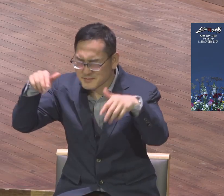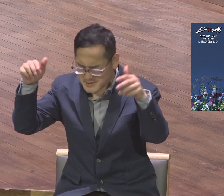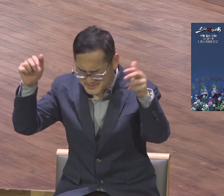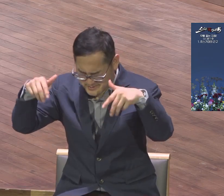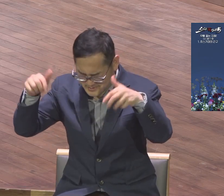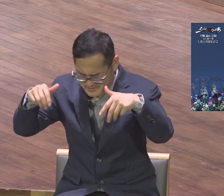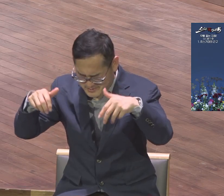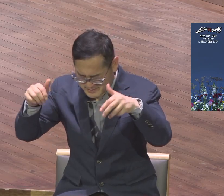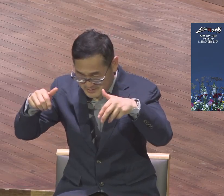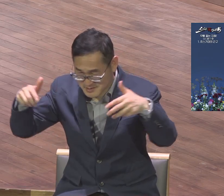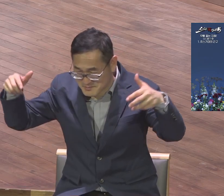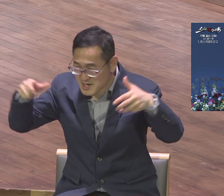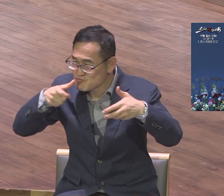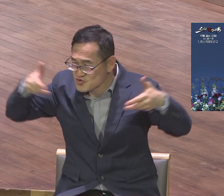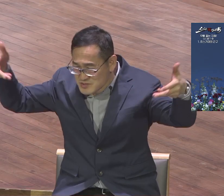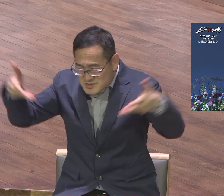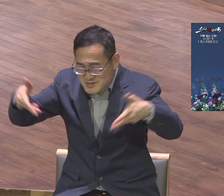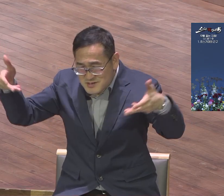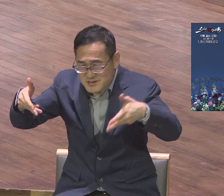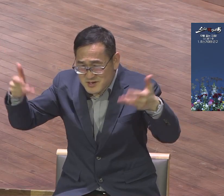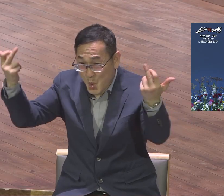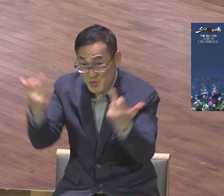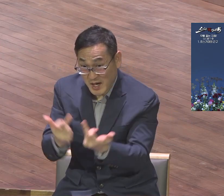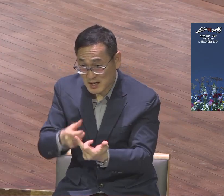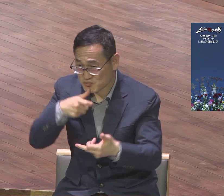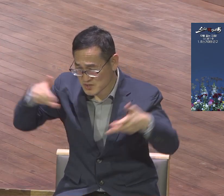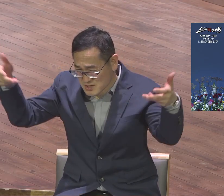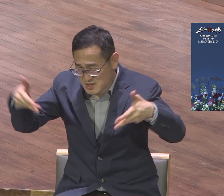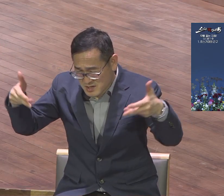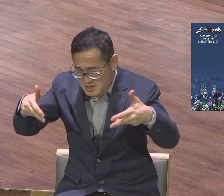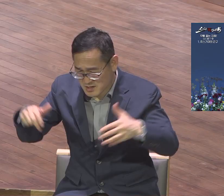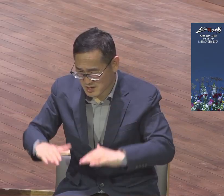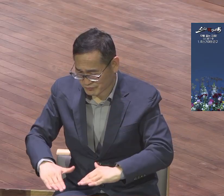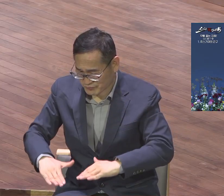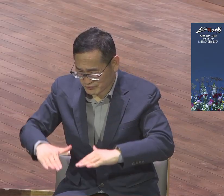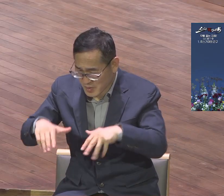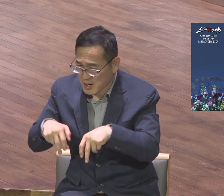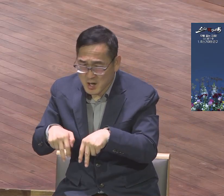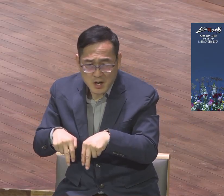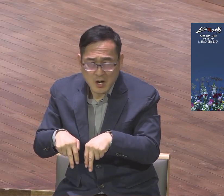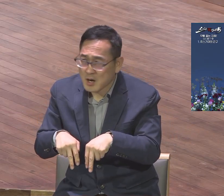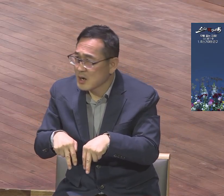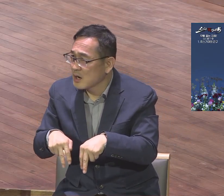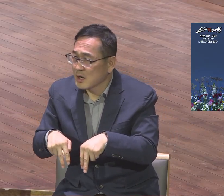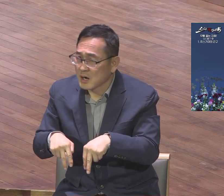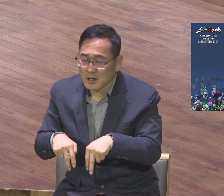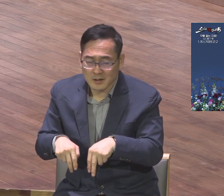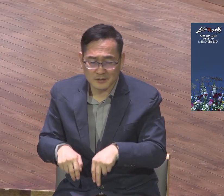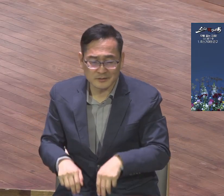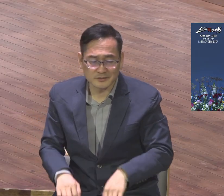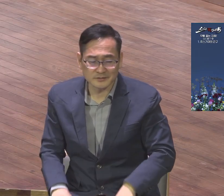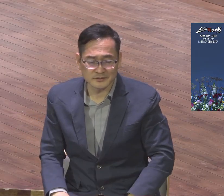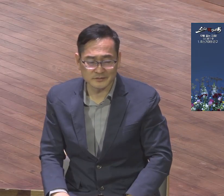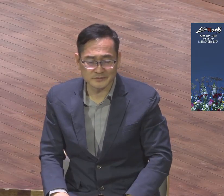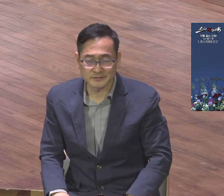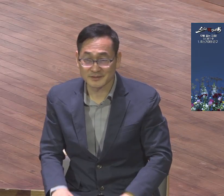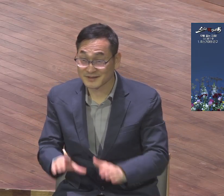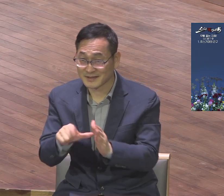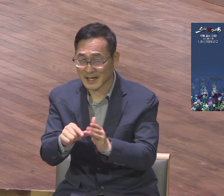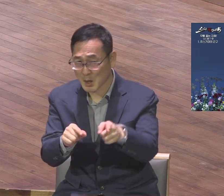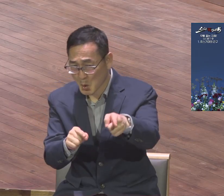도저히 빠져나올 수 없어. 날은 어두워졌지 도저히 돌아갈 수 없는 상황이 됐어. 그래서 이들이 작은